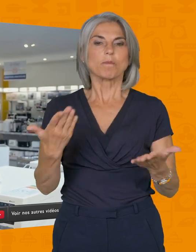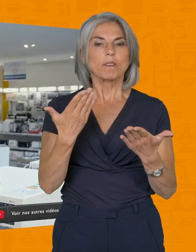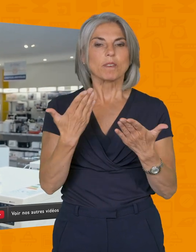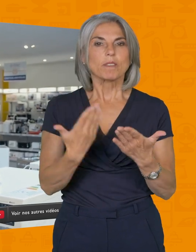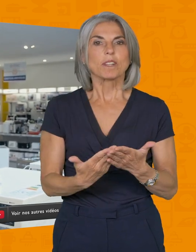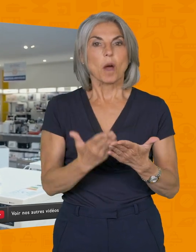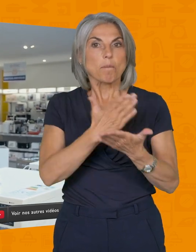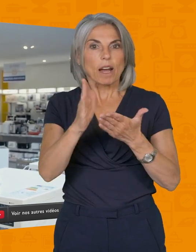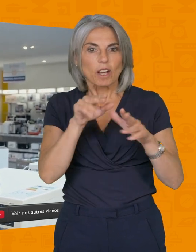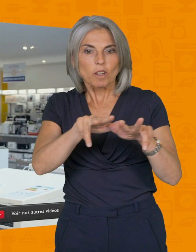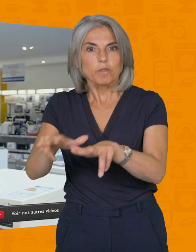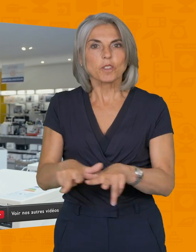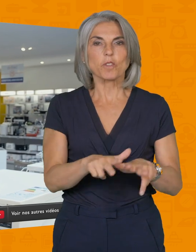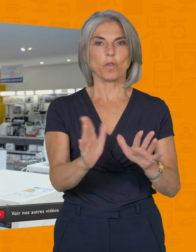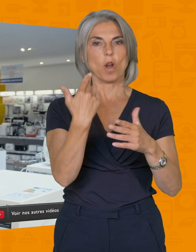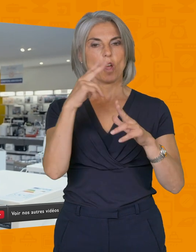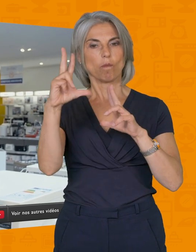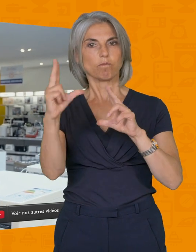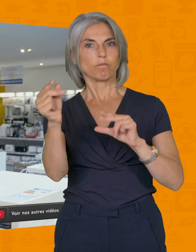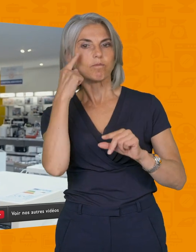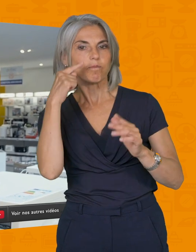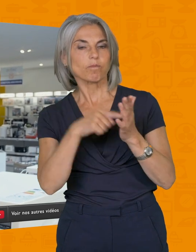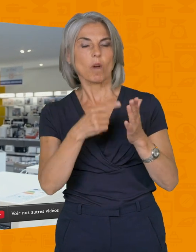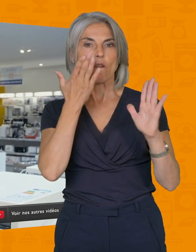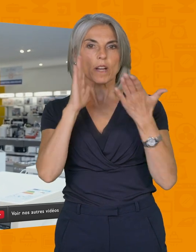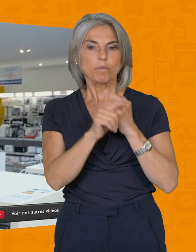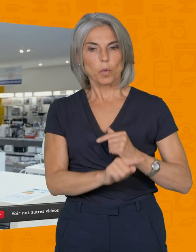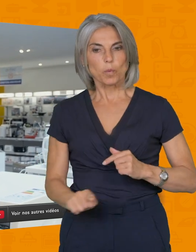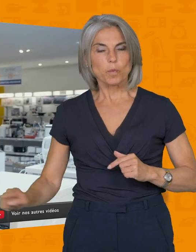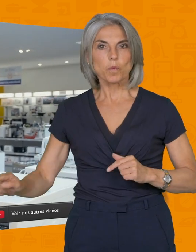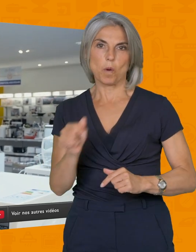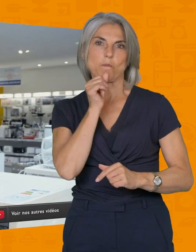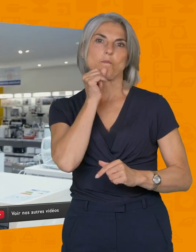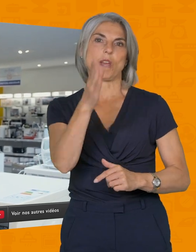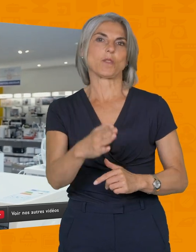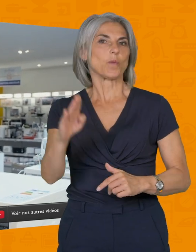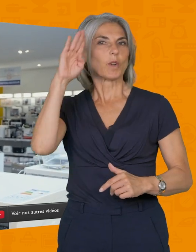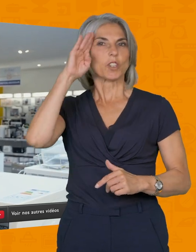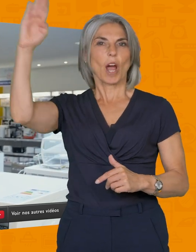Partagez cette vidéo, laissez des commentaires Facebook, Youtube et Pinterest et à très bientôt pour d'autres vidéos. Ciao !